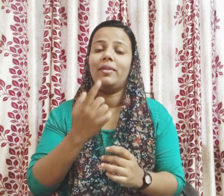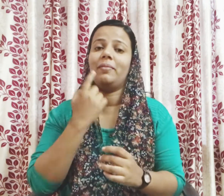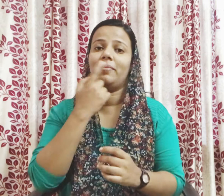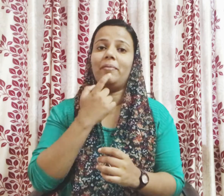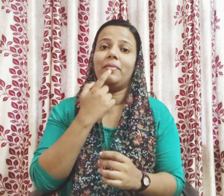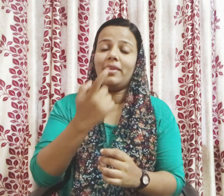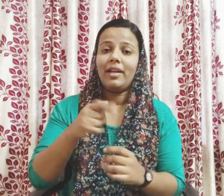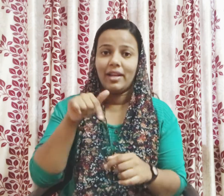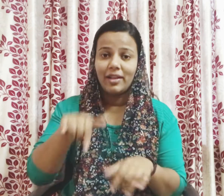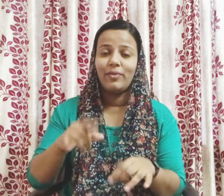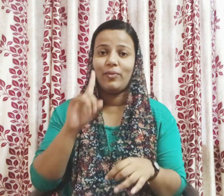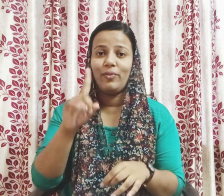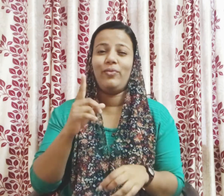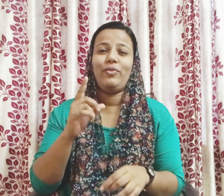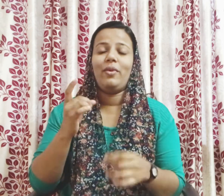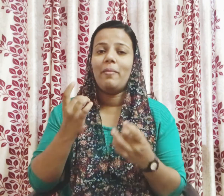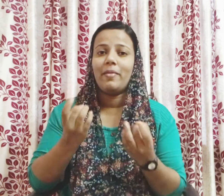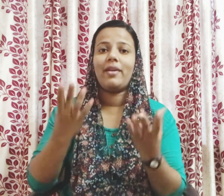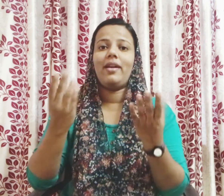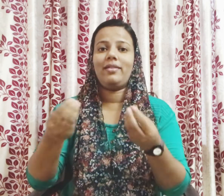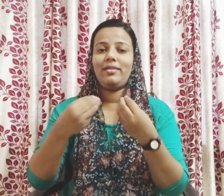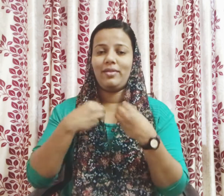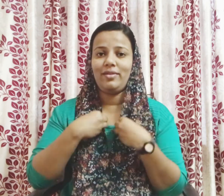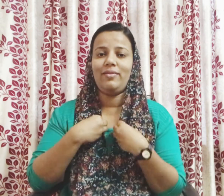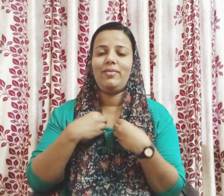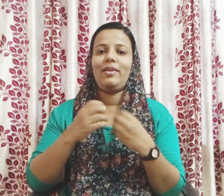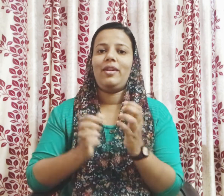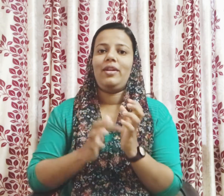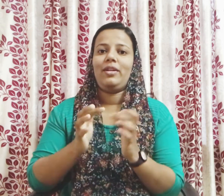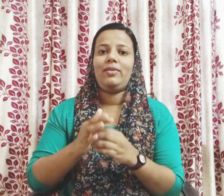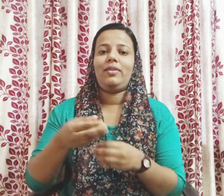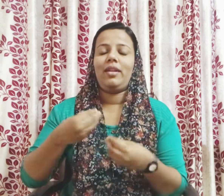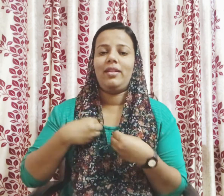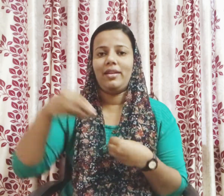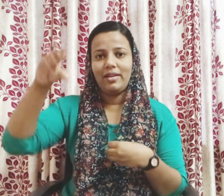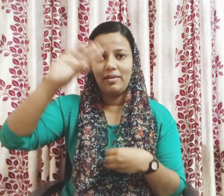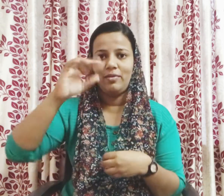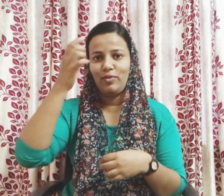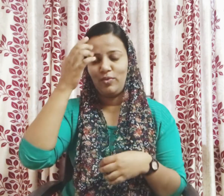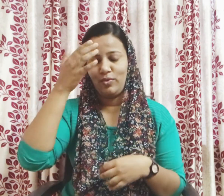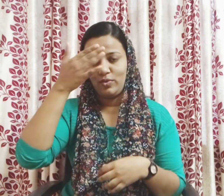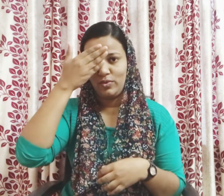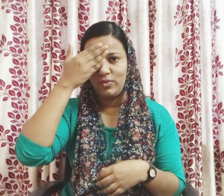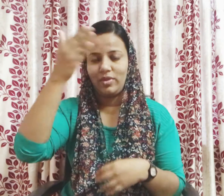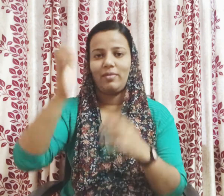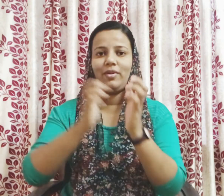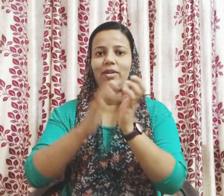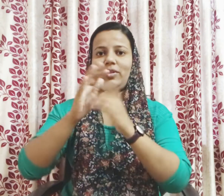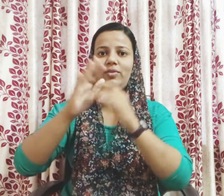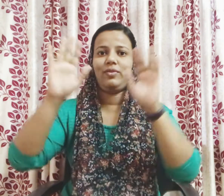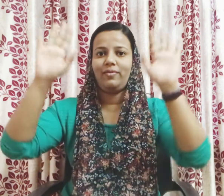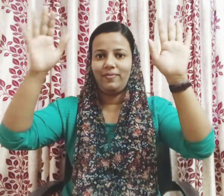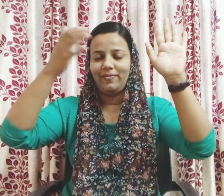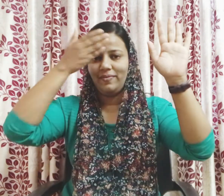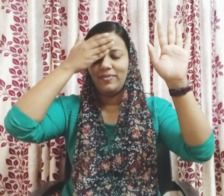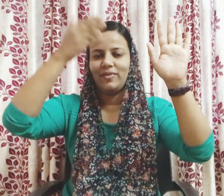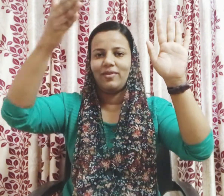പറയുവാൻ തക്കവണ്ണം ഒരു പ്രഭാതം കൂടെ നമ്മുടെ ജീവിതത്തിൽ കർത്താവ് തന്നിരിക്കുന്ന കൃപകൾക്കായിട്ട് നമുക്ക് കരങ്ങളെയൊക്കെ ഉയർത്തി കർത്താവിന് സ്തോത്രം പറയാം.